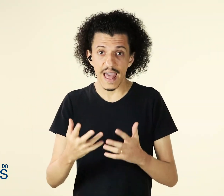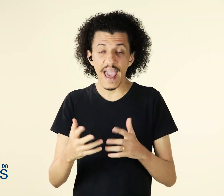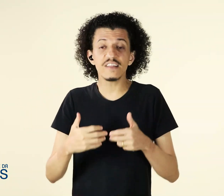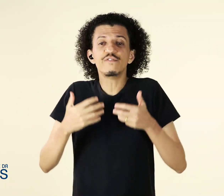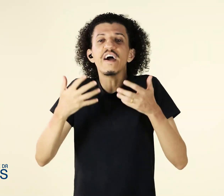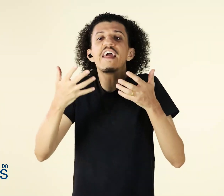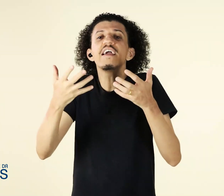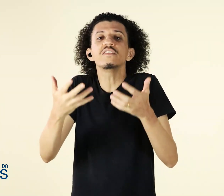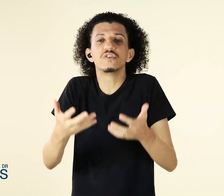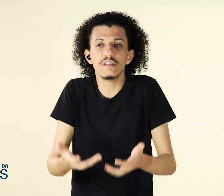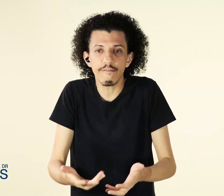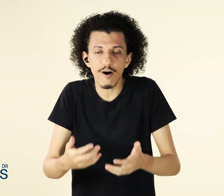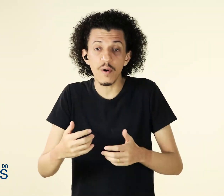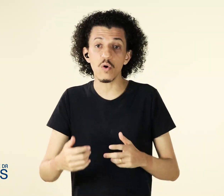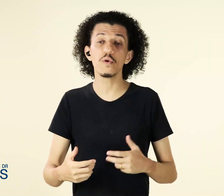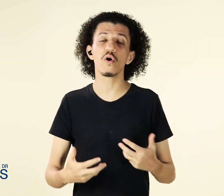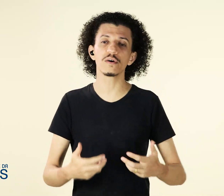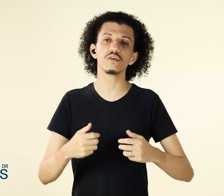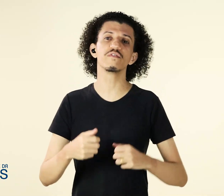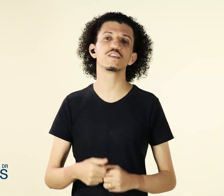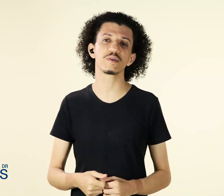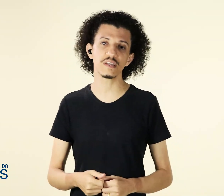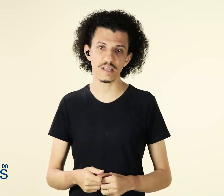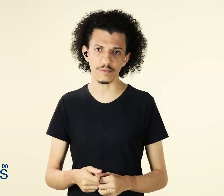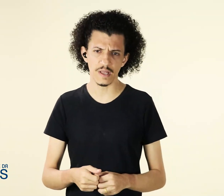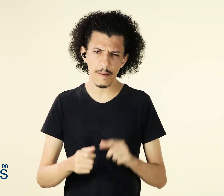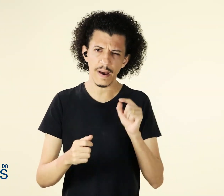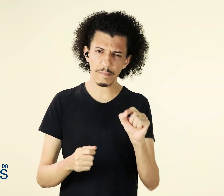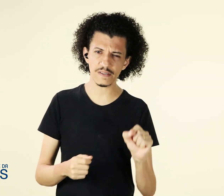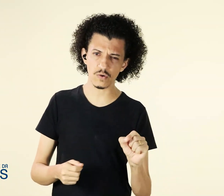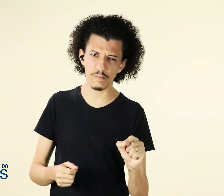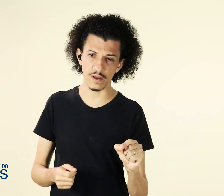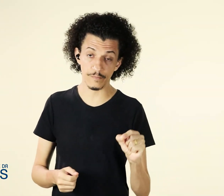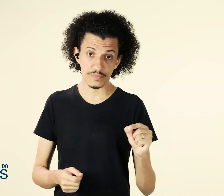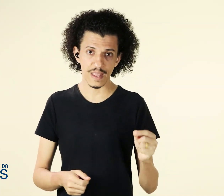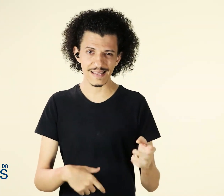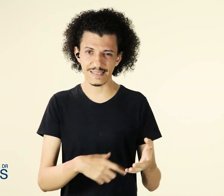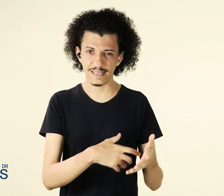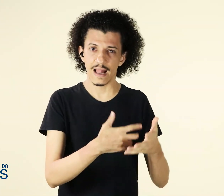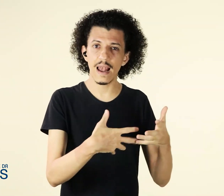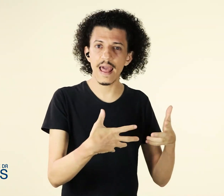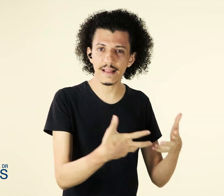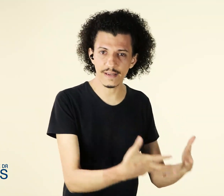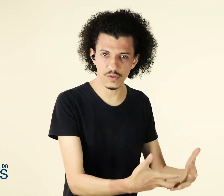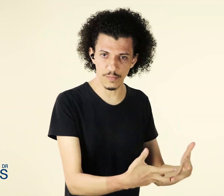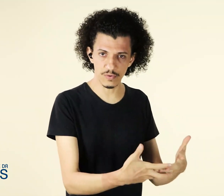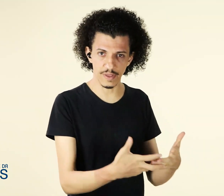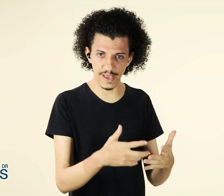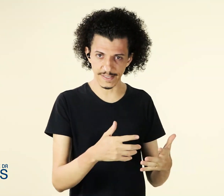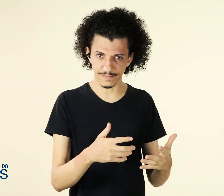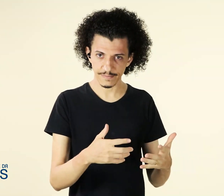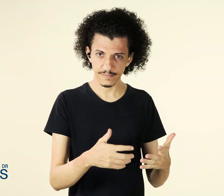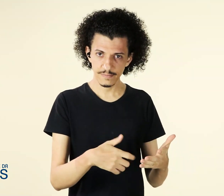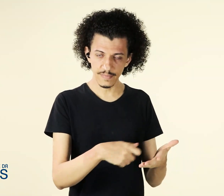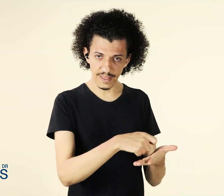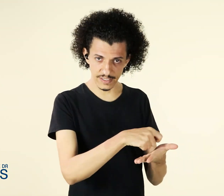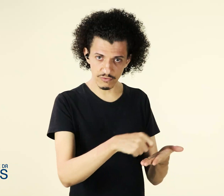é diferente da forma como nós ouvintes processamos. Para e pensa comigo, essas letras do português, quando a